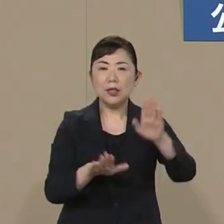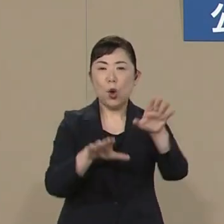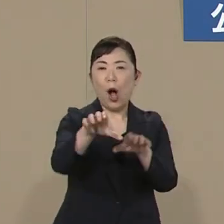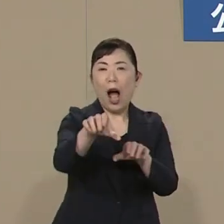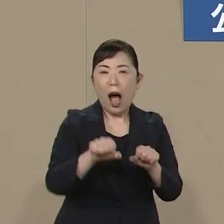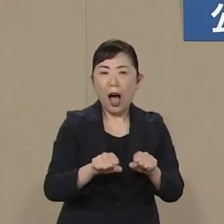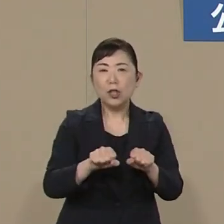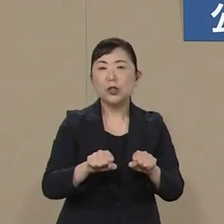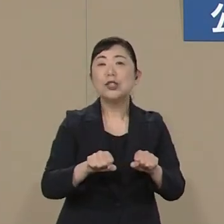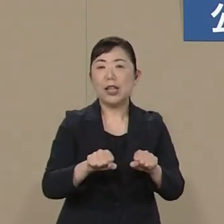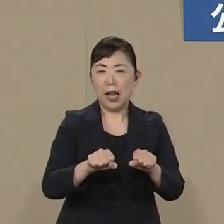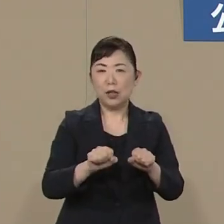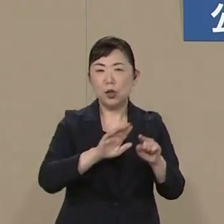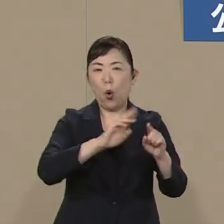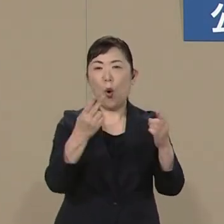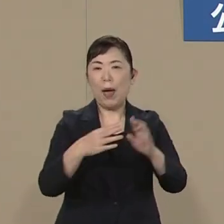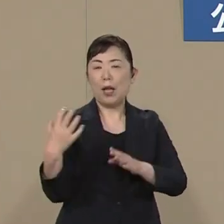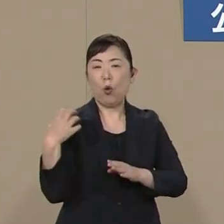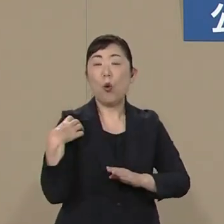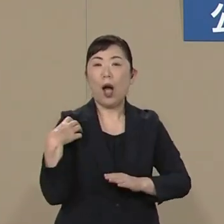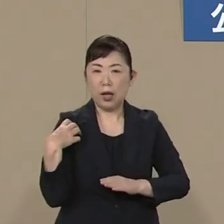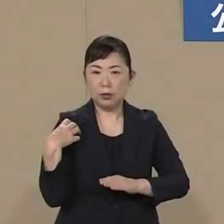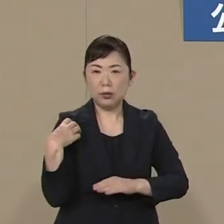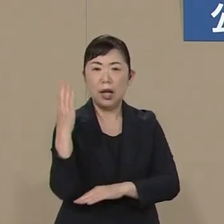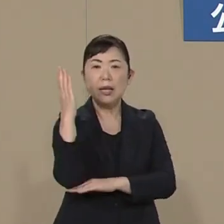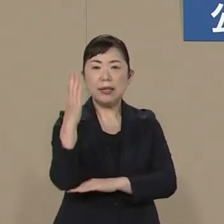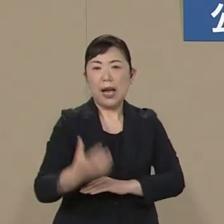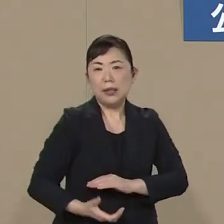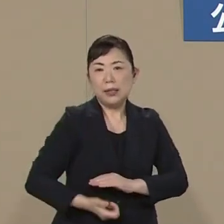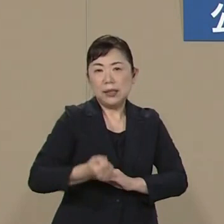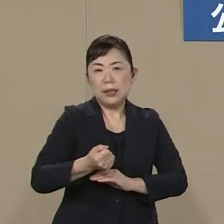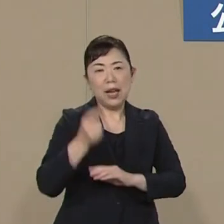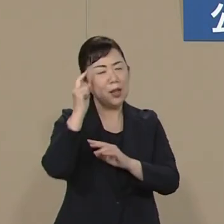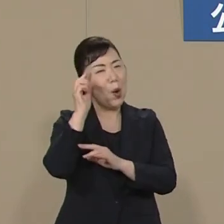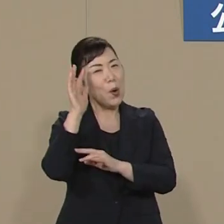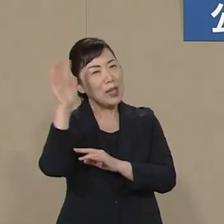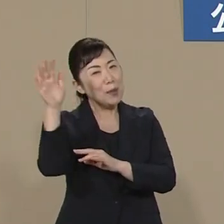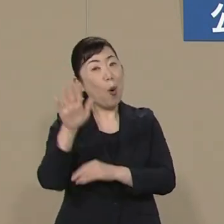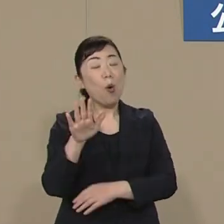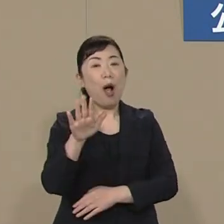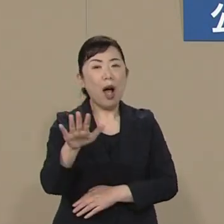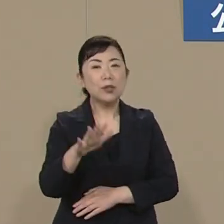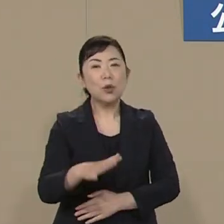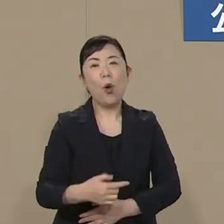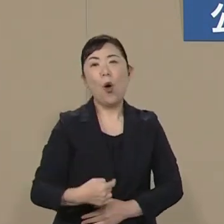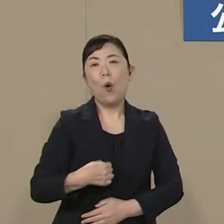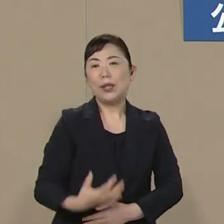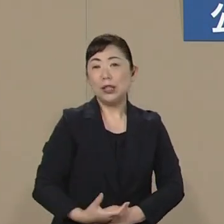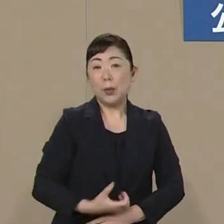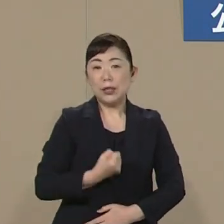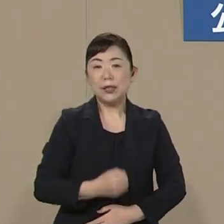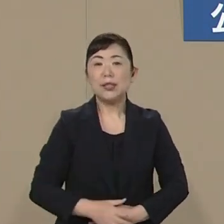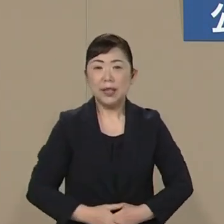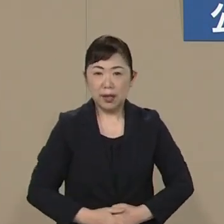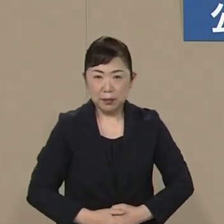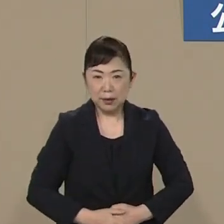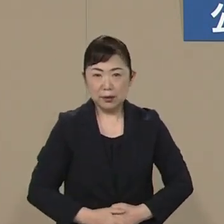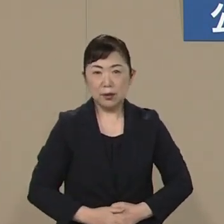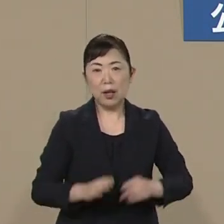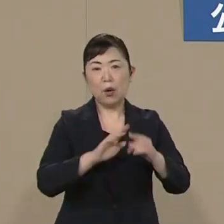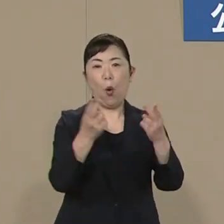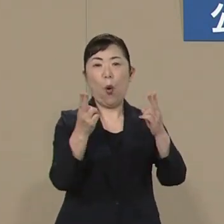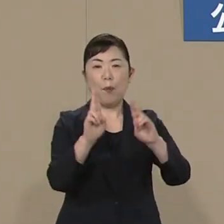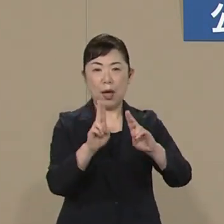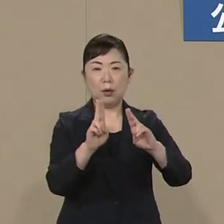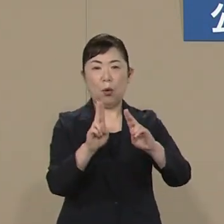した公明党がいるからこそ政治に信頼と希望が生まれると確信しております